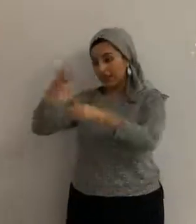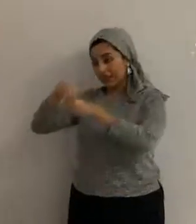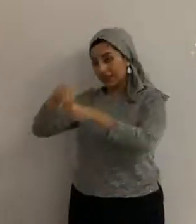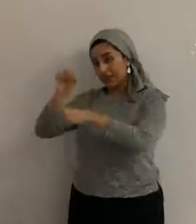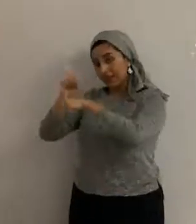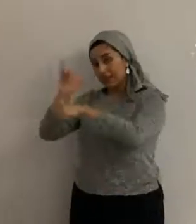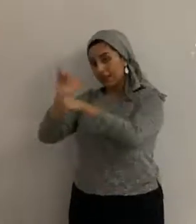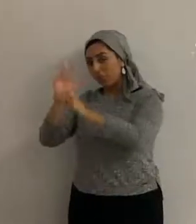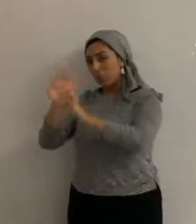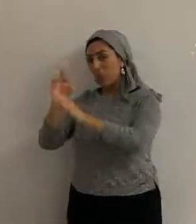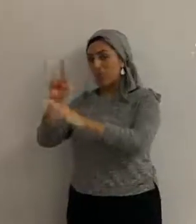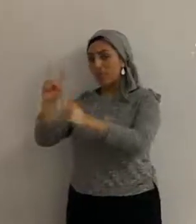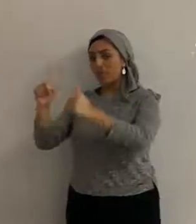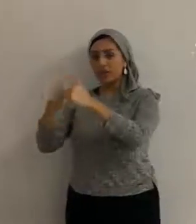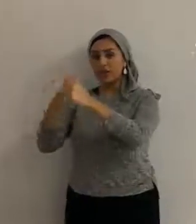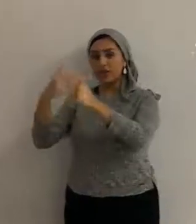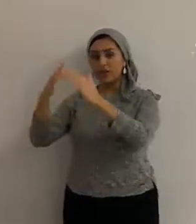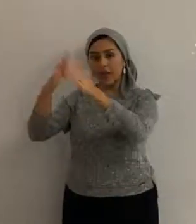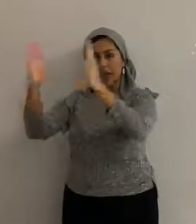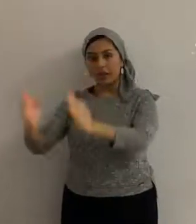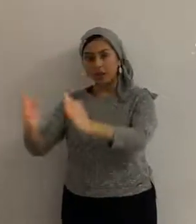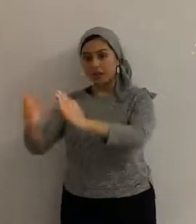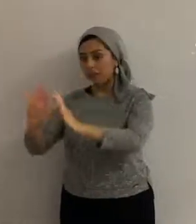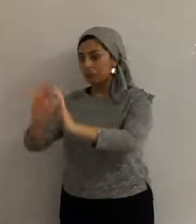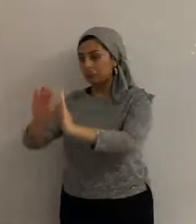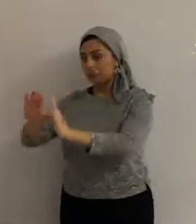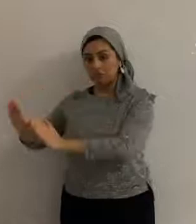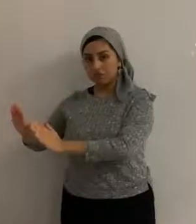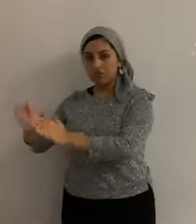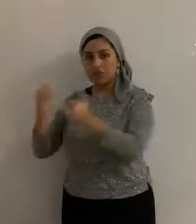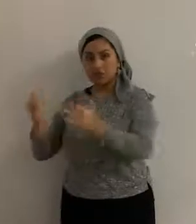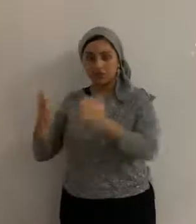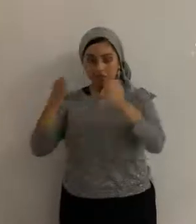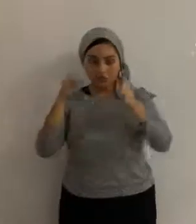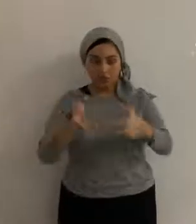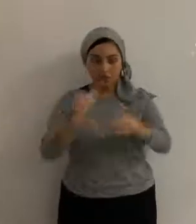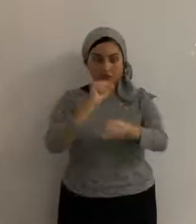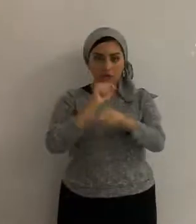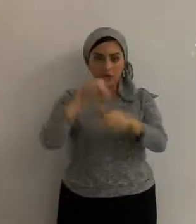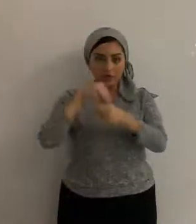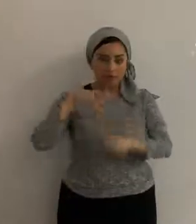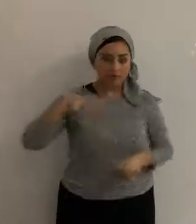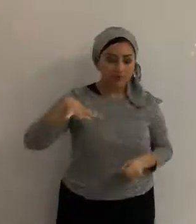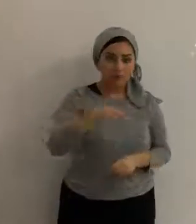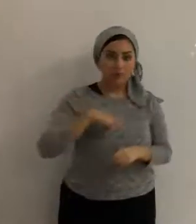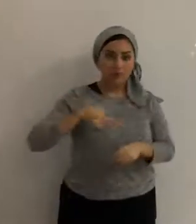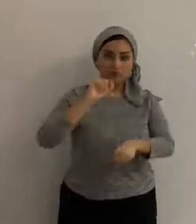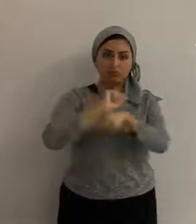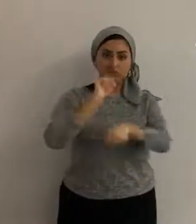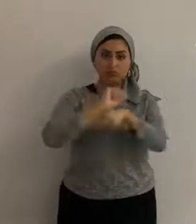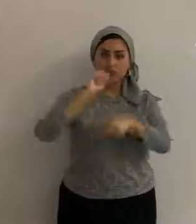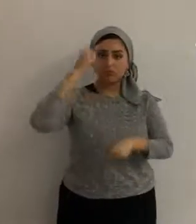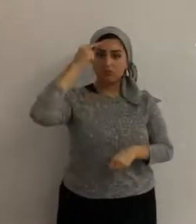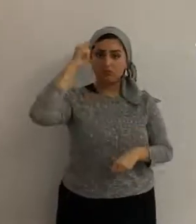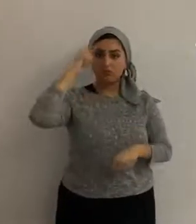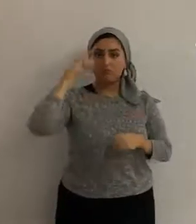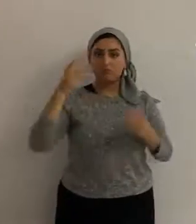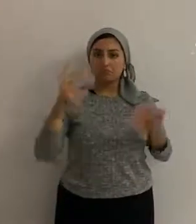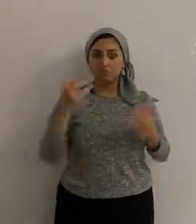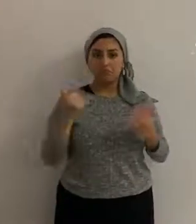casa principal, el museo, ya no tiene que ver, sino estamos directamente viendo ahí la explanada